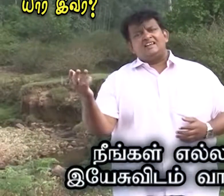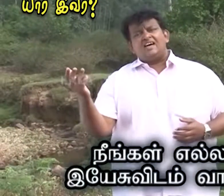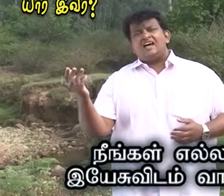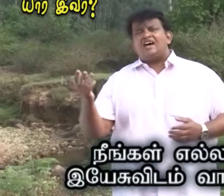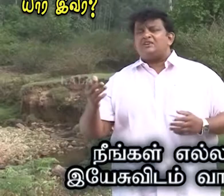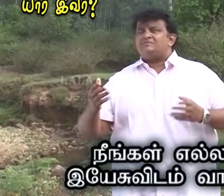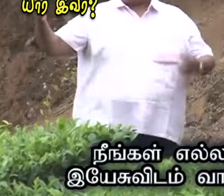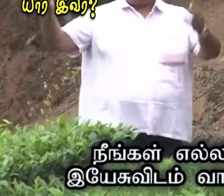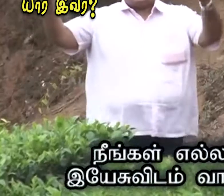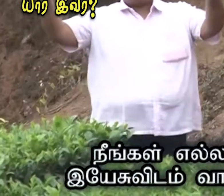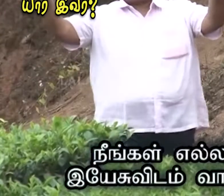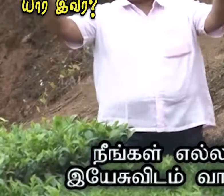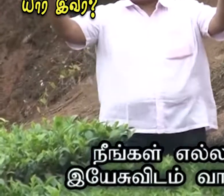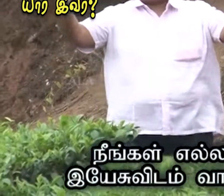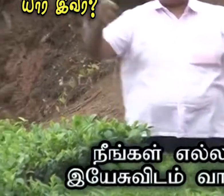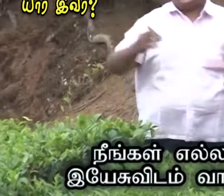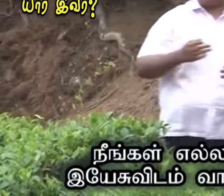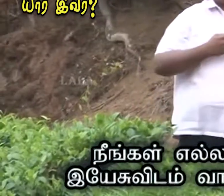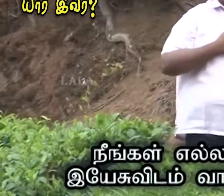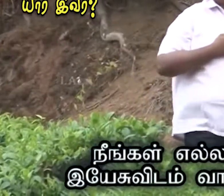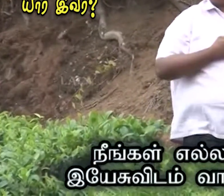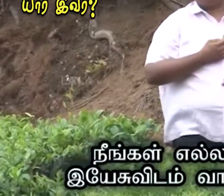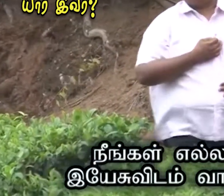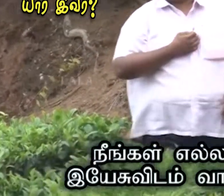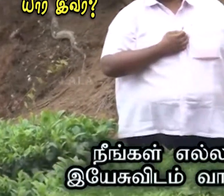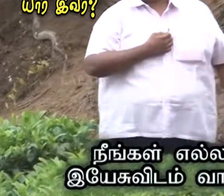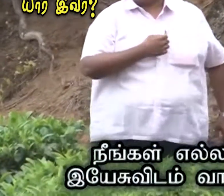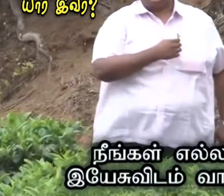நீங்கள் எல்லாரும் இயேசுவிடம் வாருங்கள்.